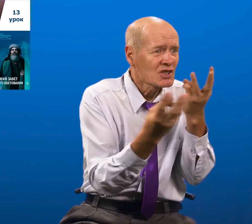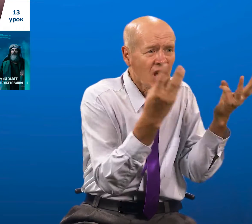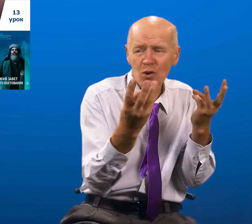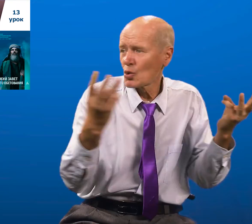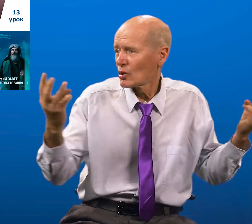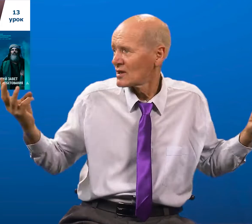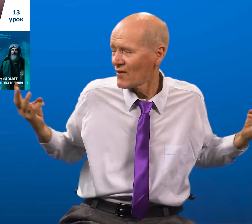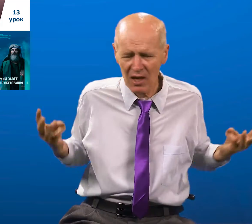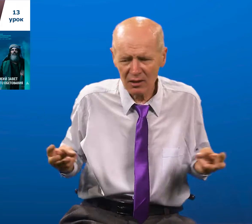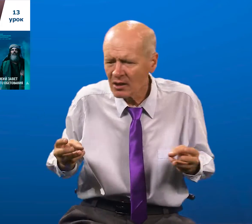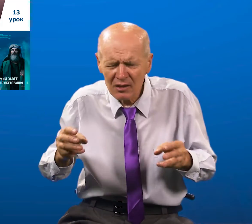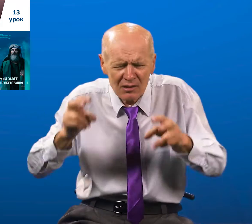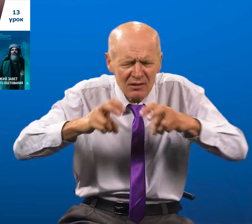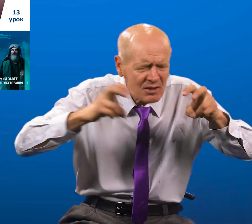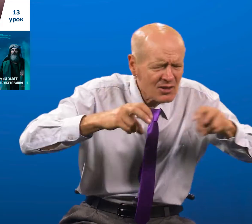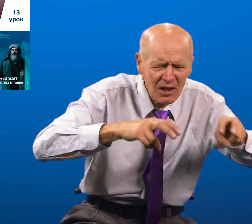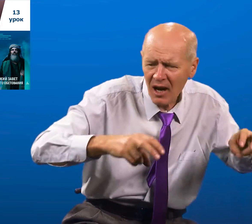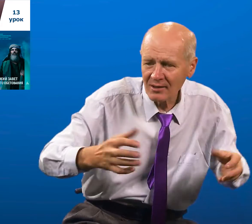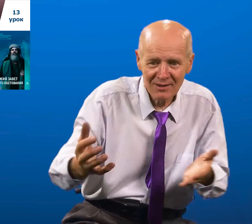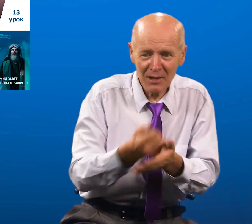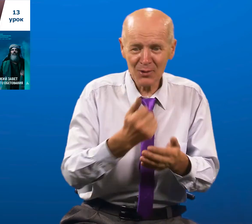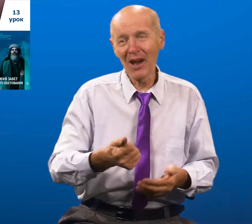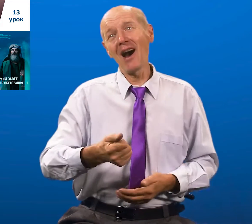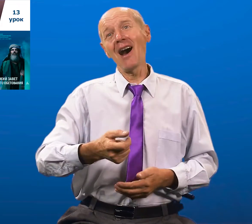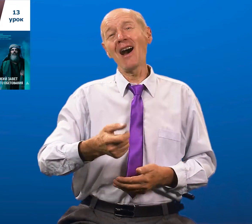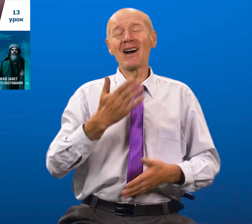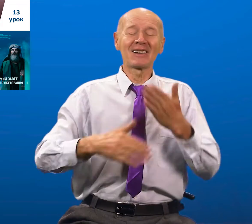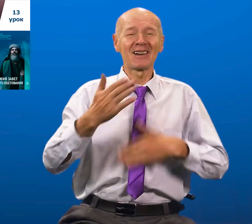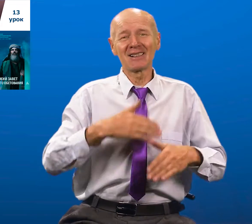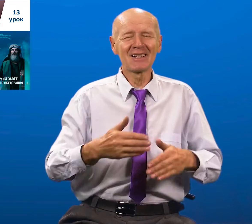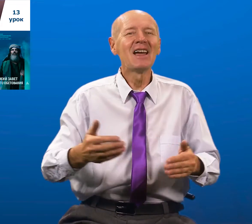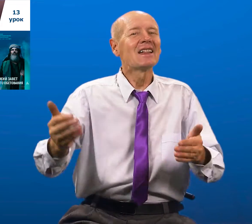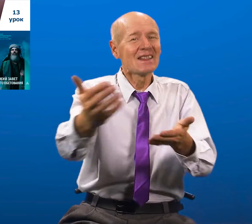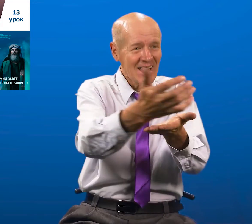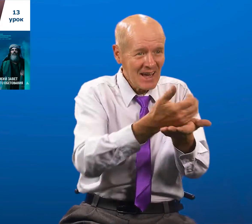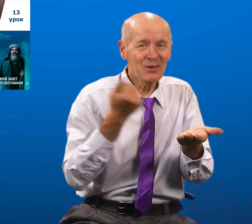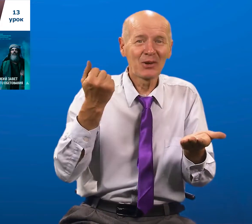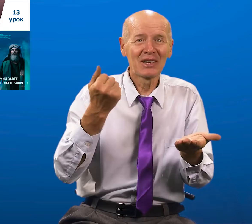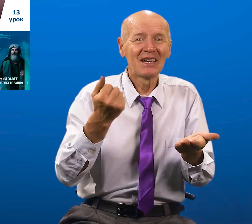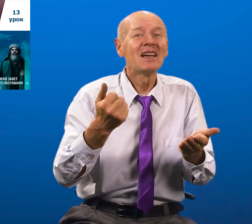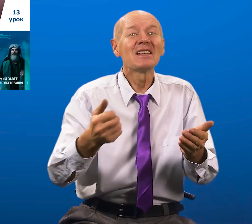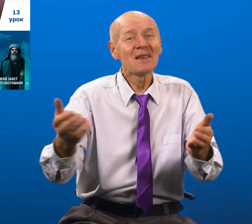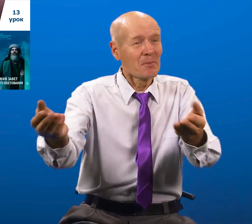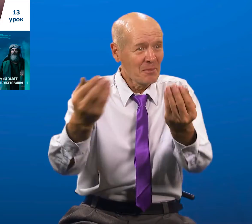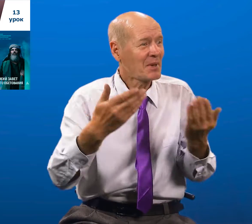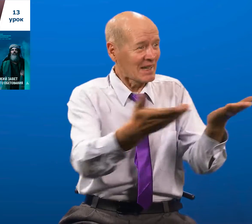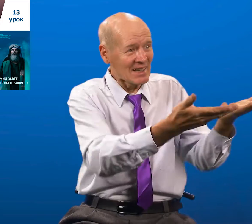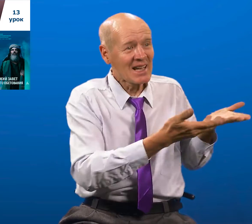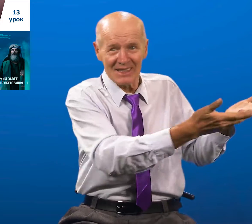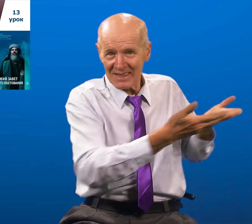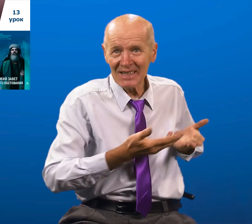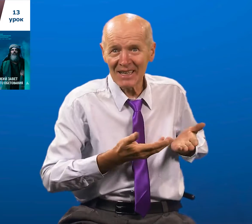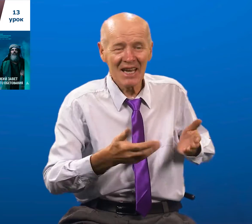искать тщательно, пока не найдет? А найдя, созовет подруг и соседок и скажет: «Порадуйтесь со мною,